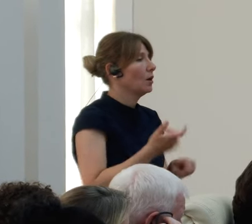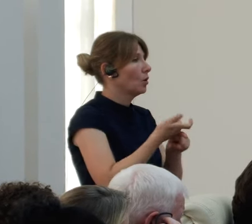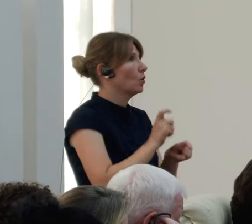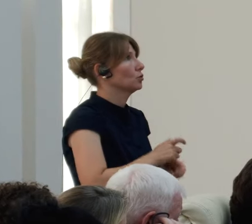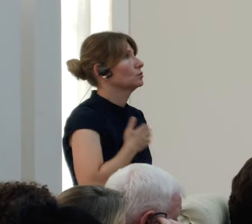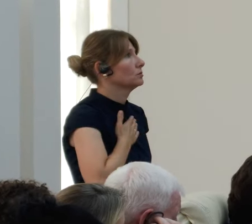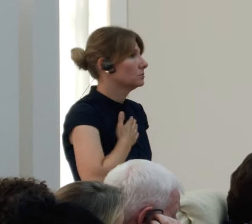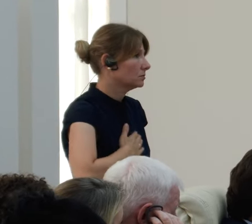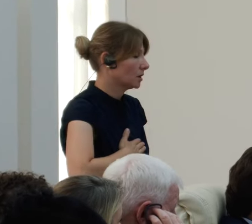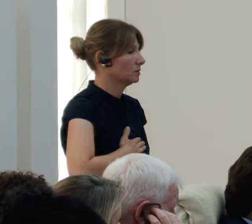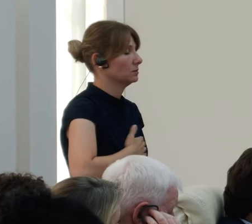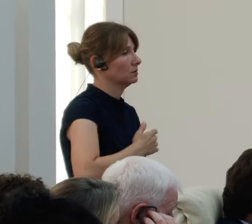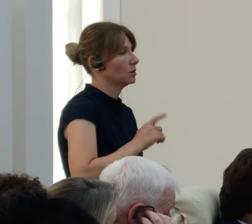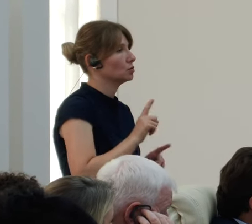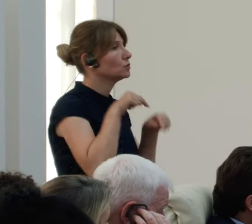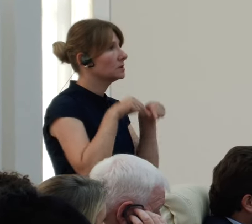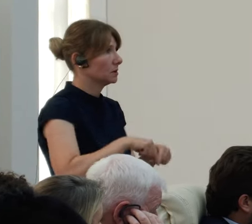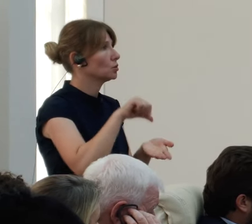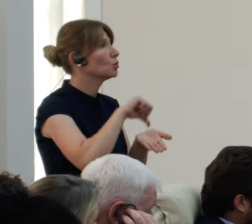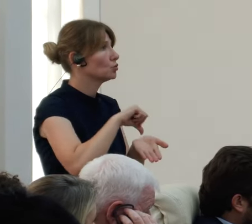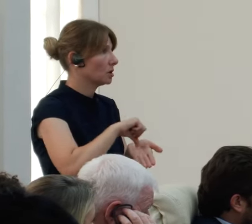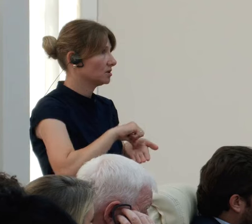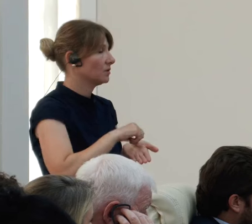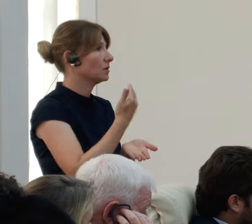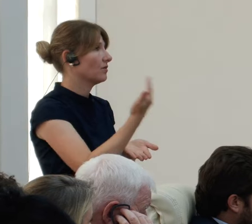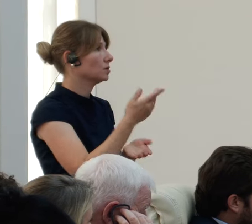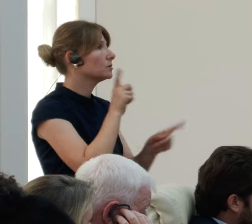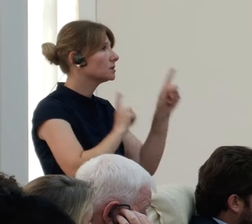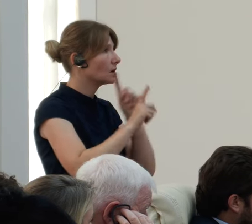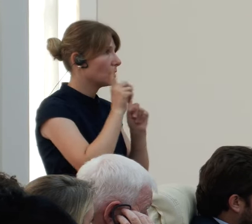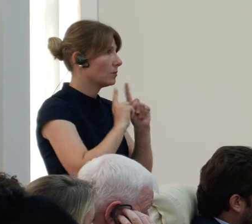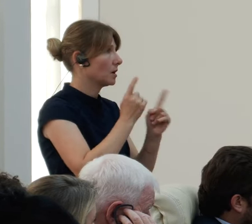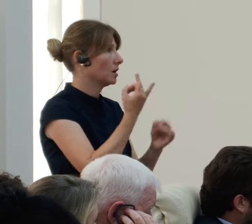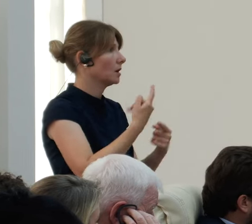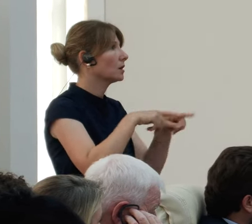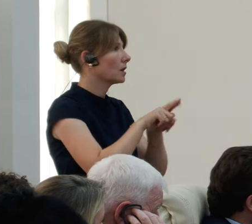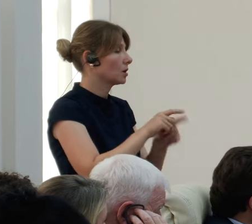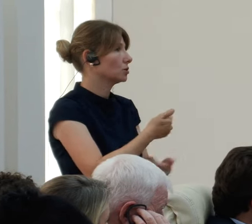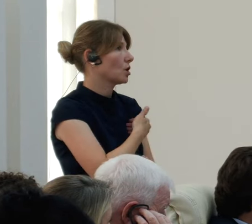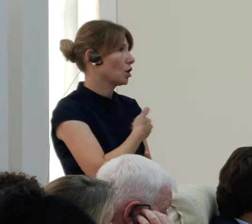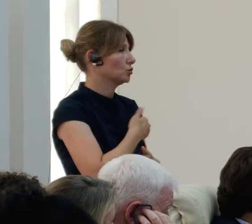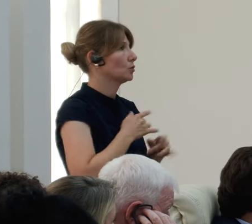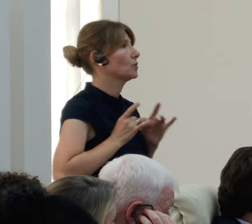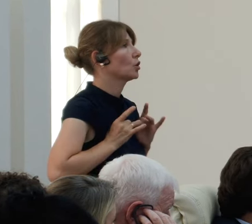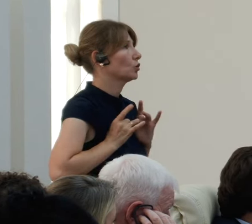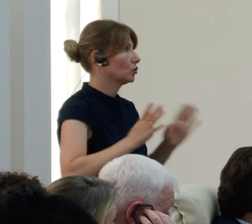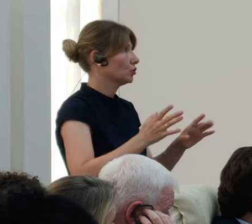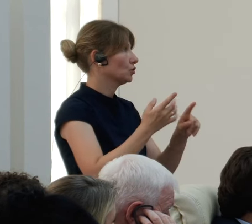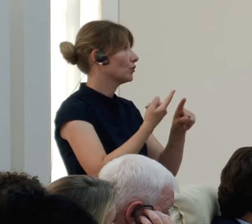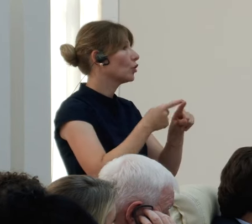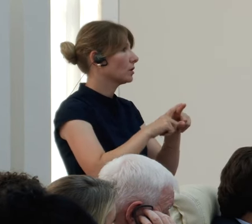Mulțumesc, este o plăcere să fiu astăzi în fața dumneavoastră pentru a sărbători inaugurarea